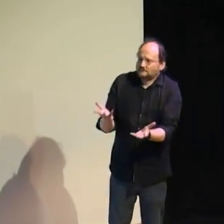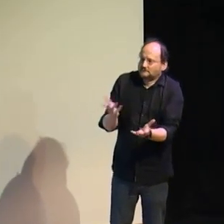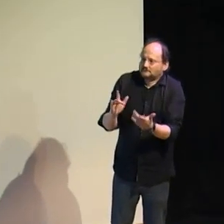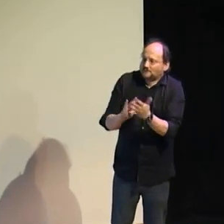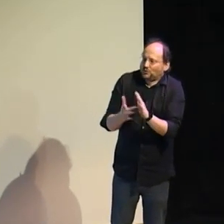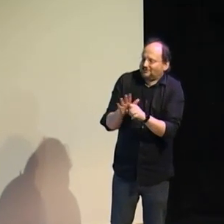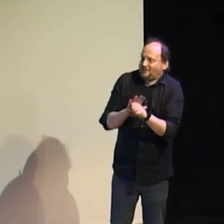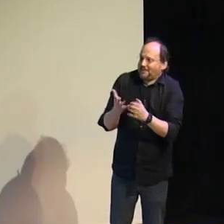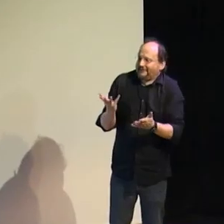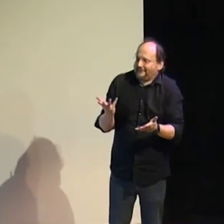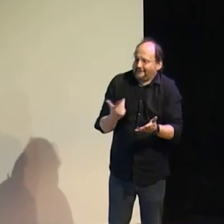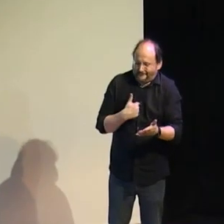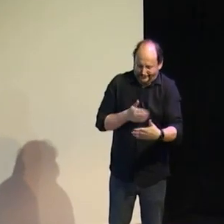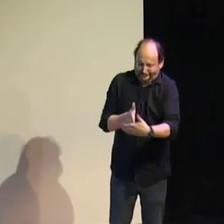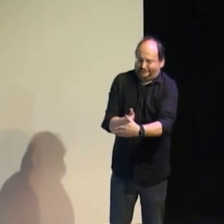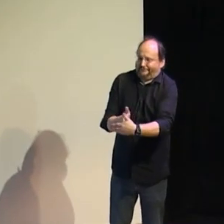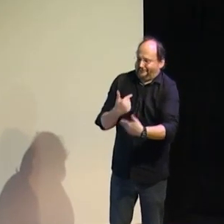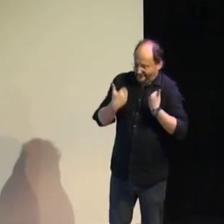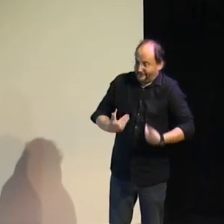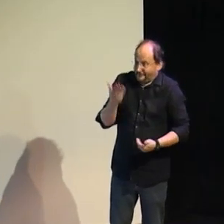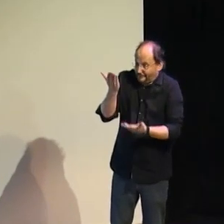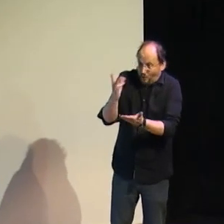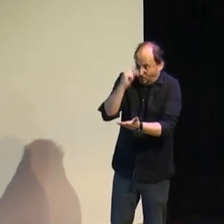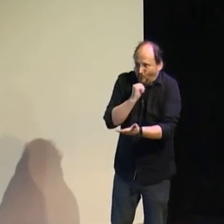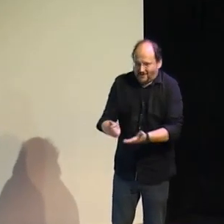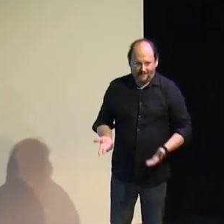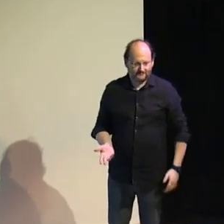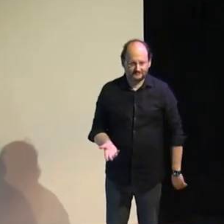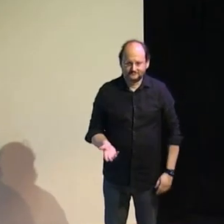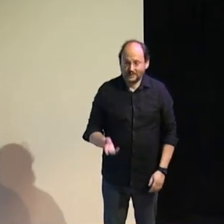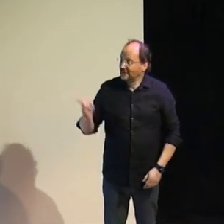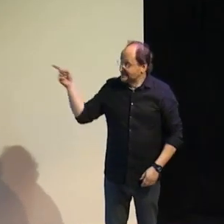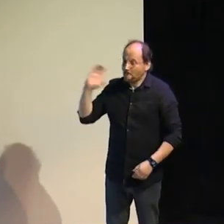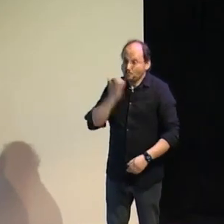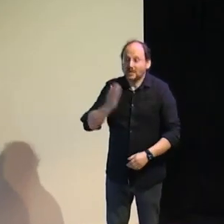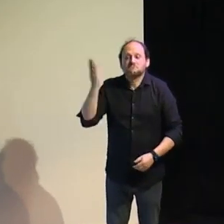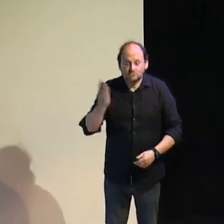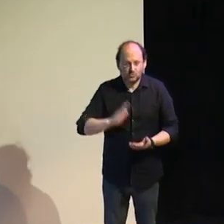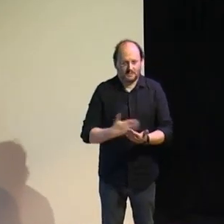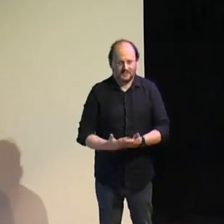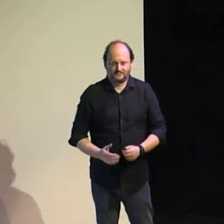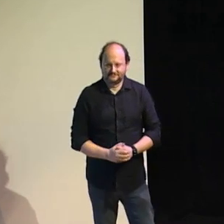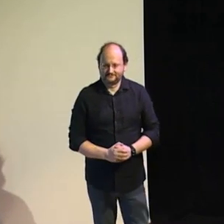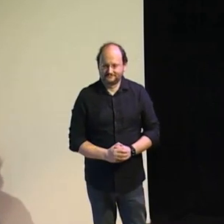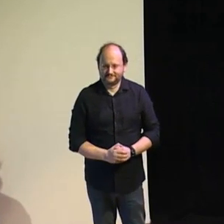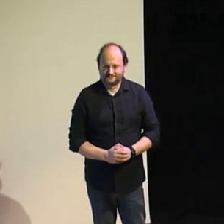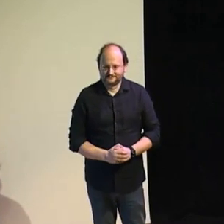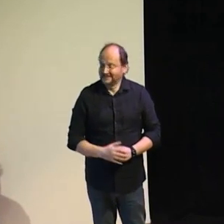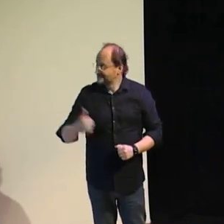disputent, argumentent, et finalement tout est là. Mais la seule barrière, elle est pour moi qui ne comprends rien. » Et c'est Montaigne qui avait